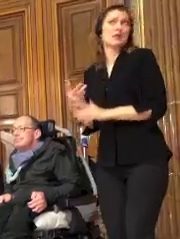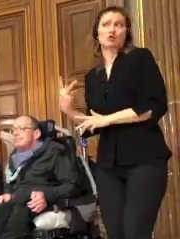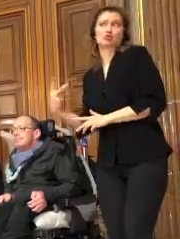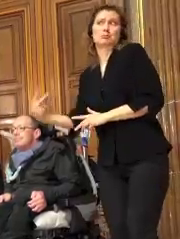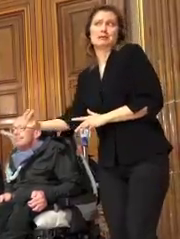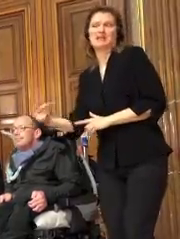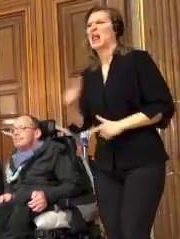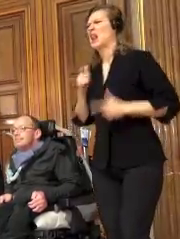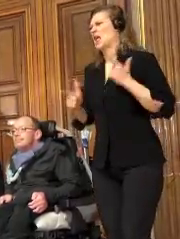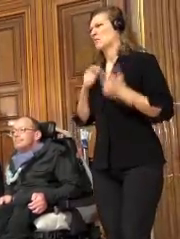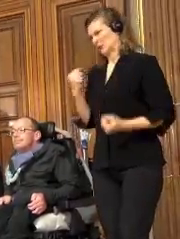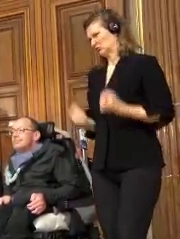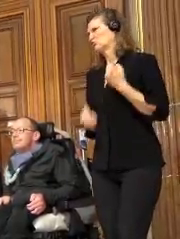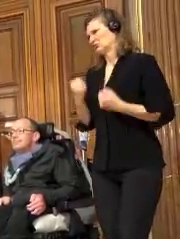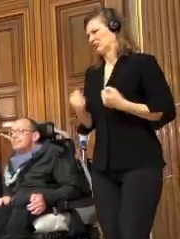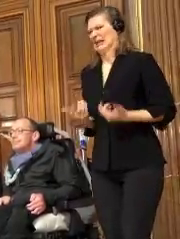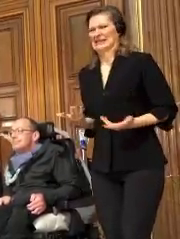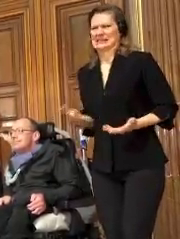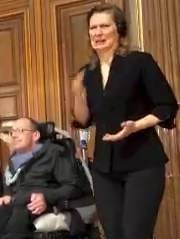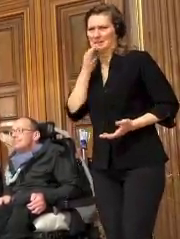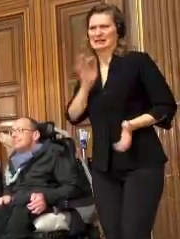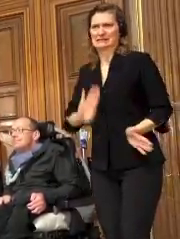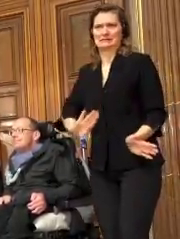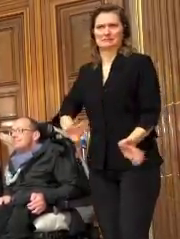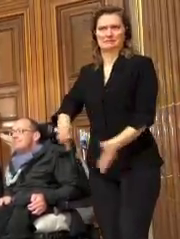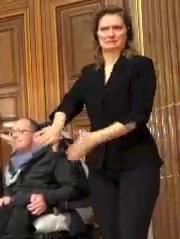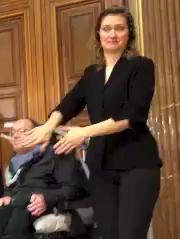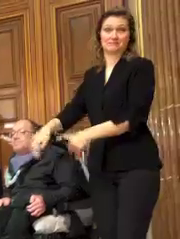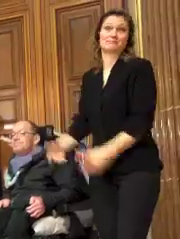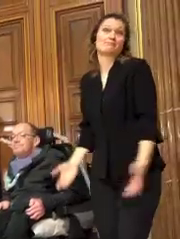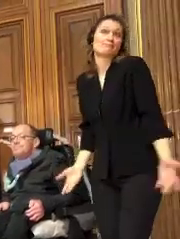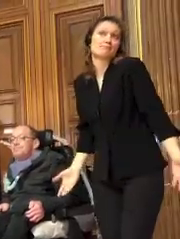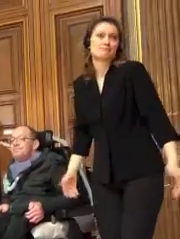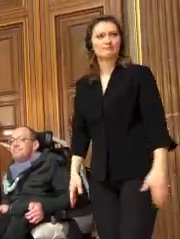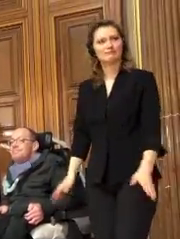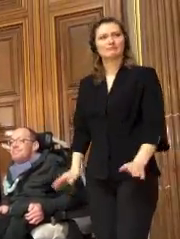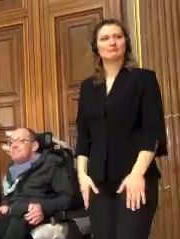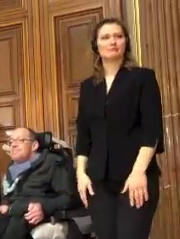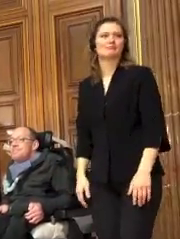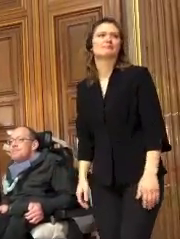als Behinder wird, ist nun mal ein Spritze. Die Farbe und sie betreut sich, weil das Geld nicht ist.